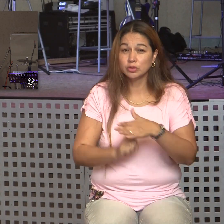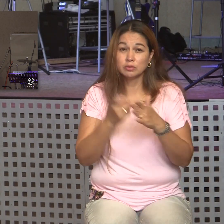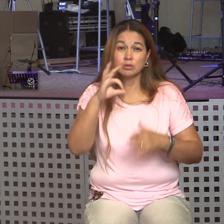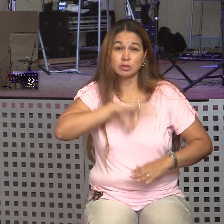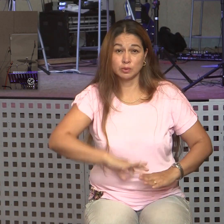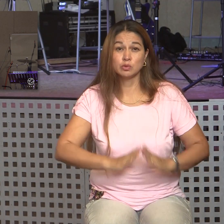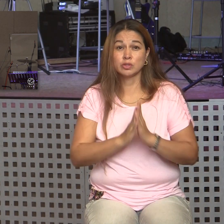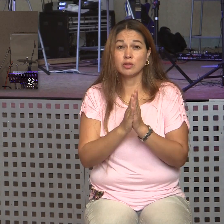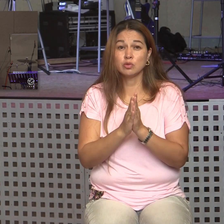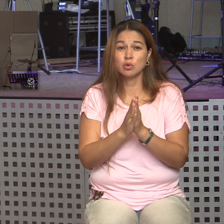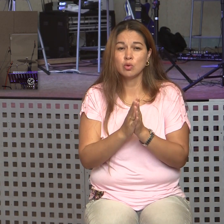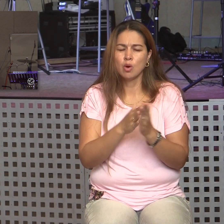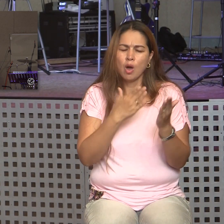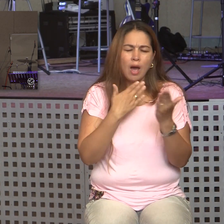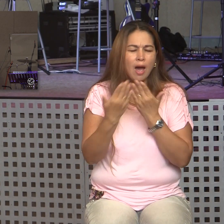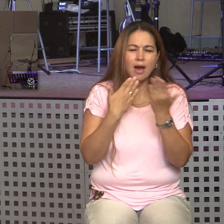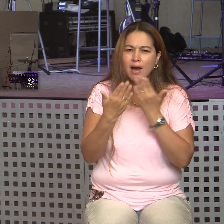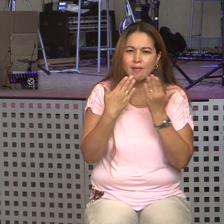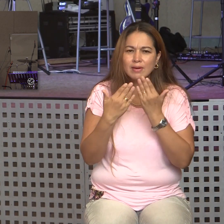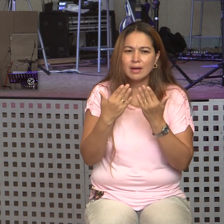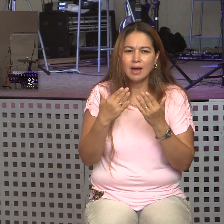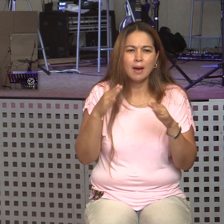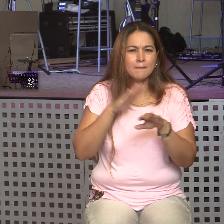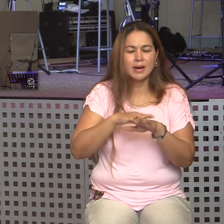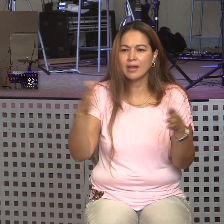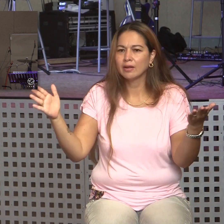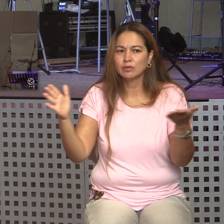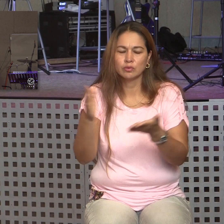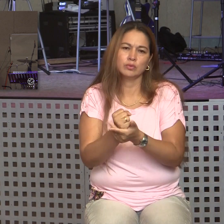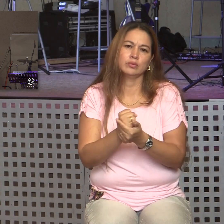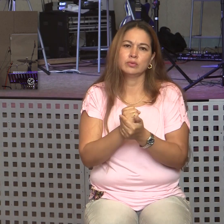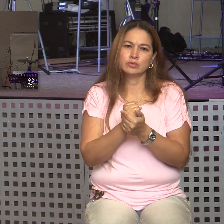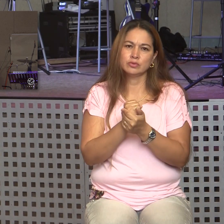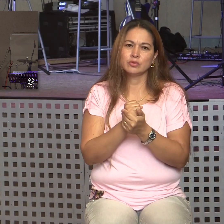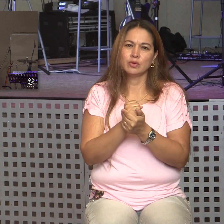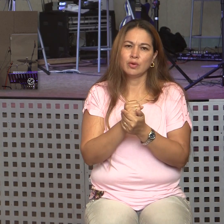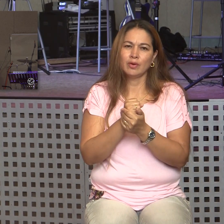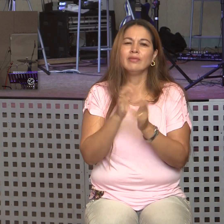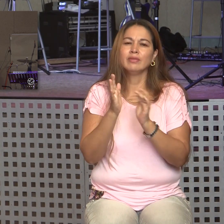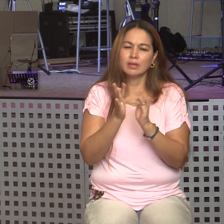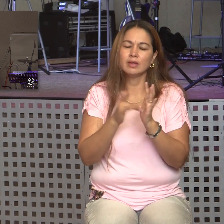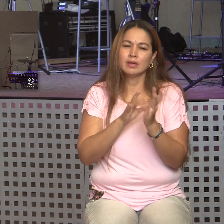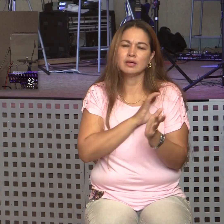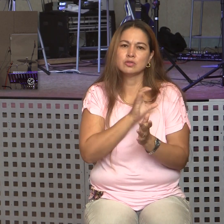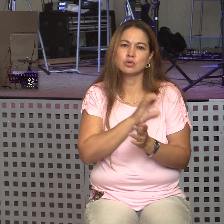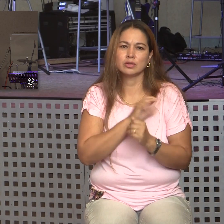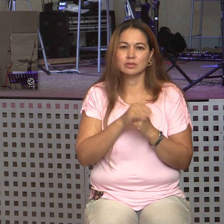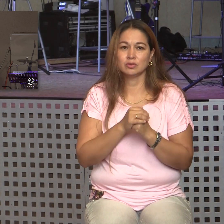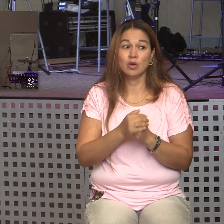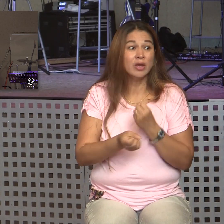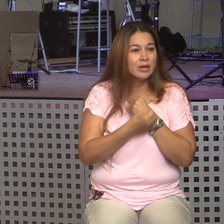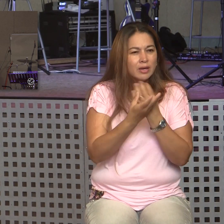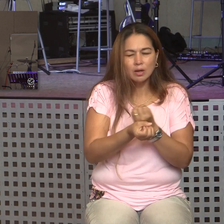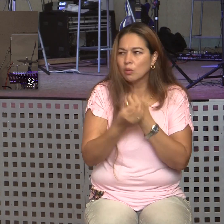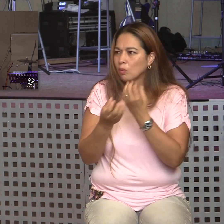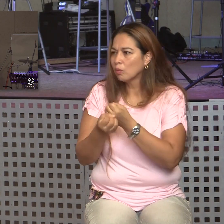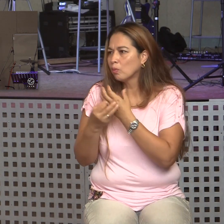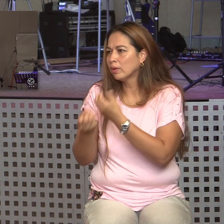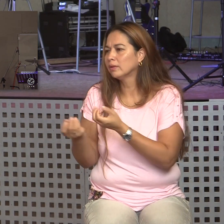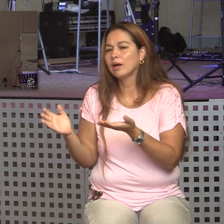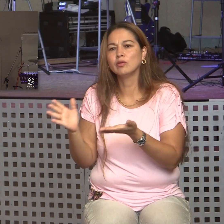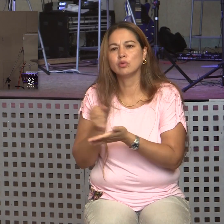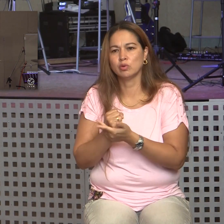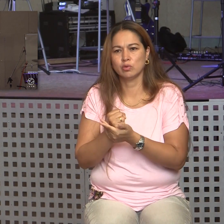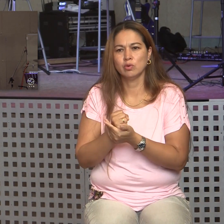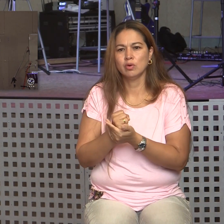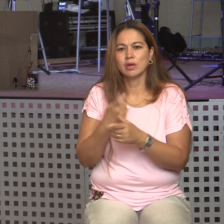Hablar, una decisión, contar que el que realmente hace las maravillas en nuestro medio